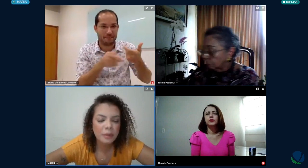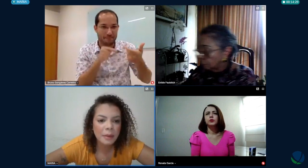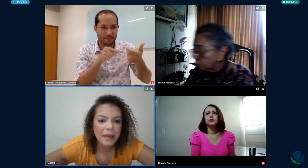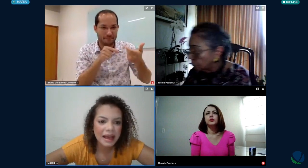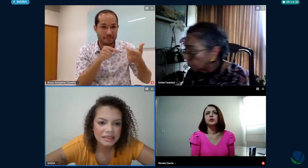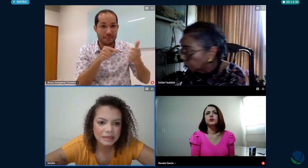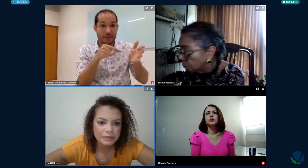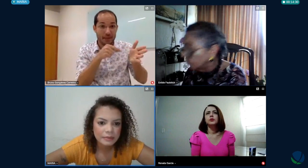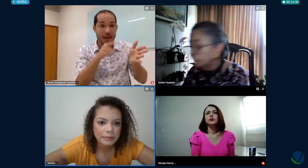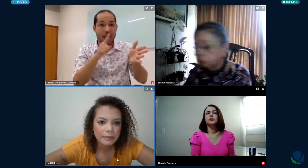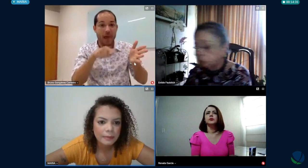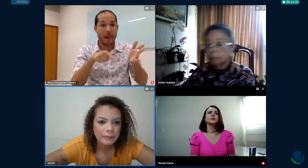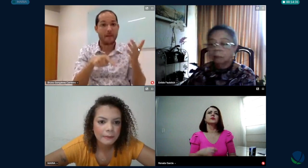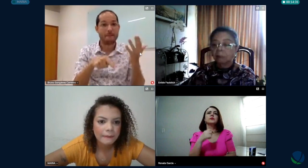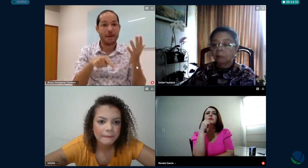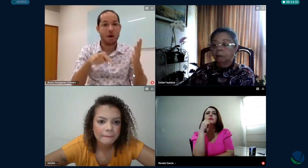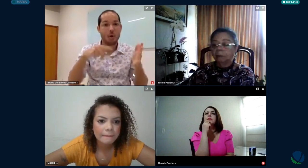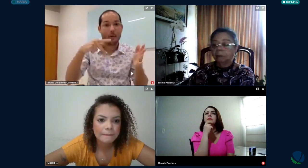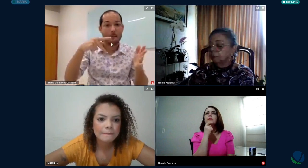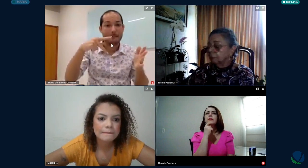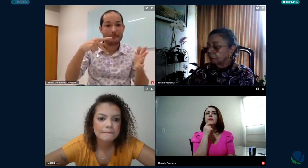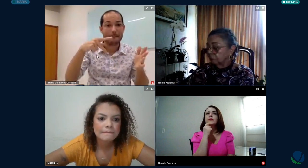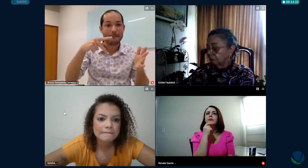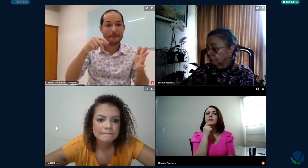sobre morfema base.